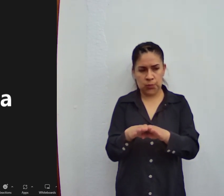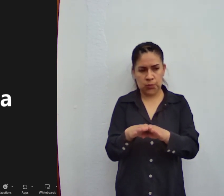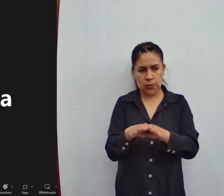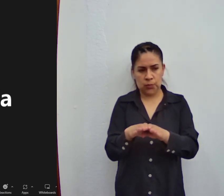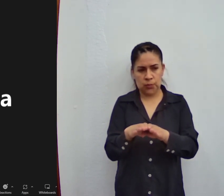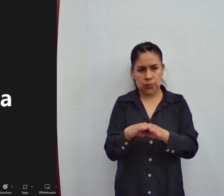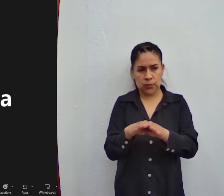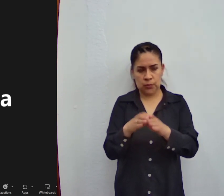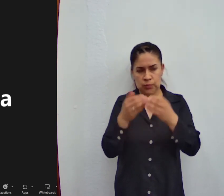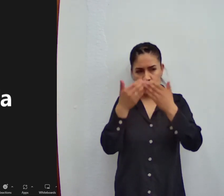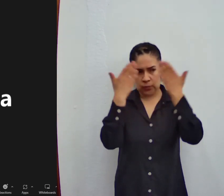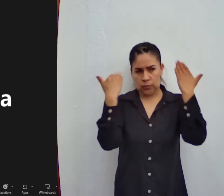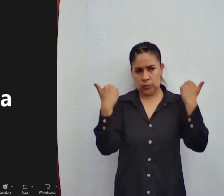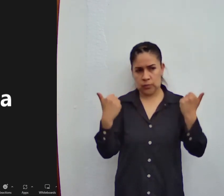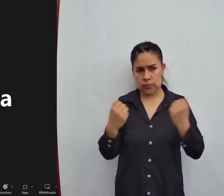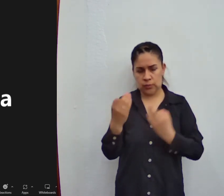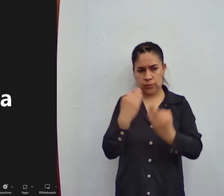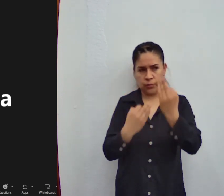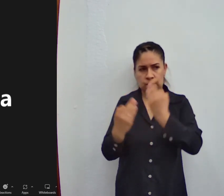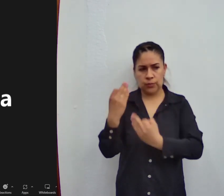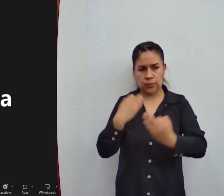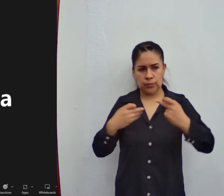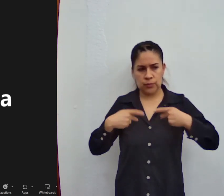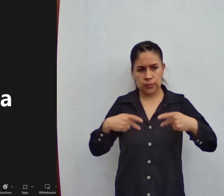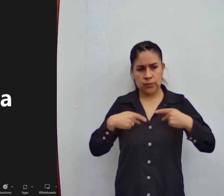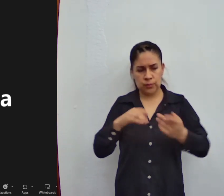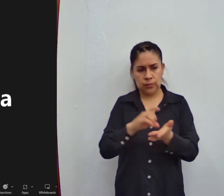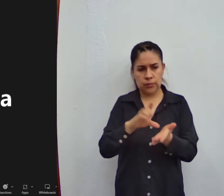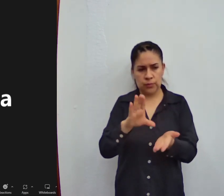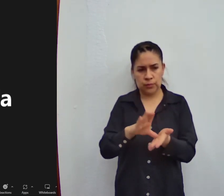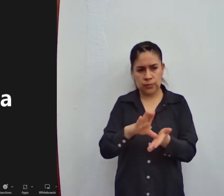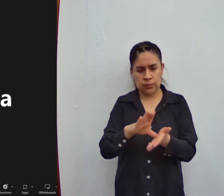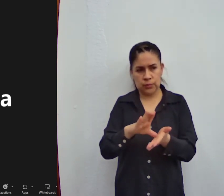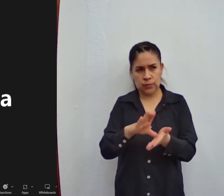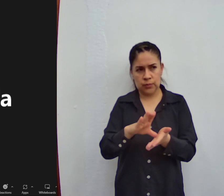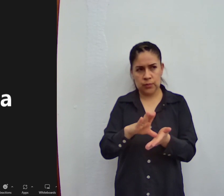y de alguna enfermedad que pueda aparecer.